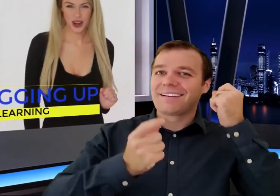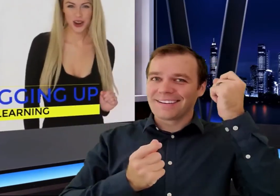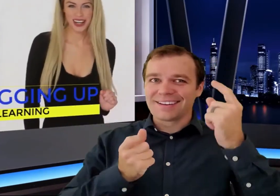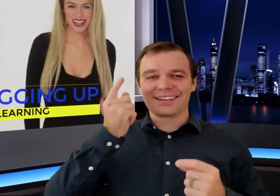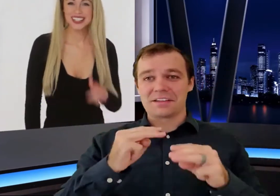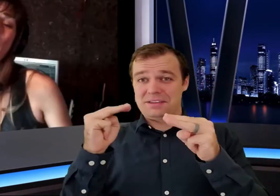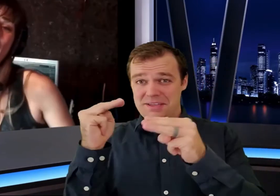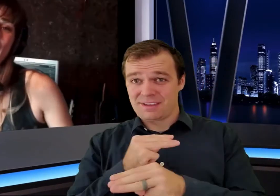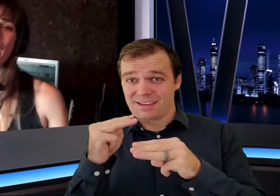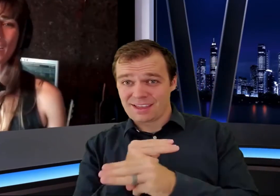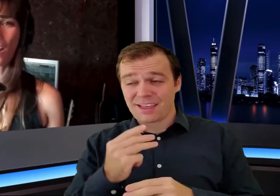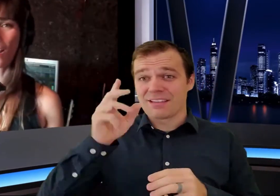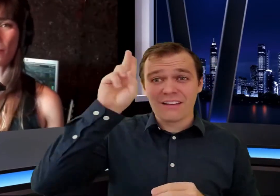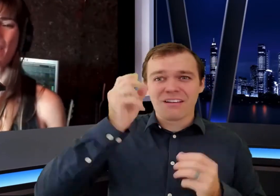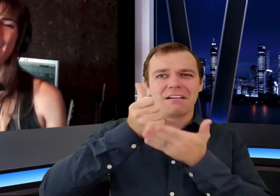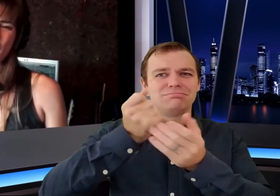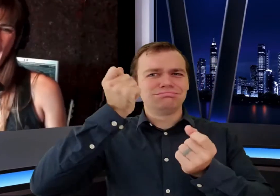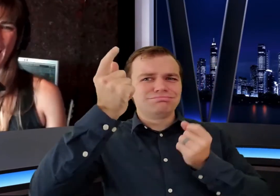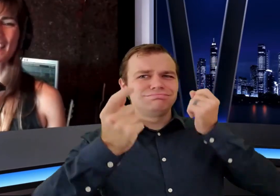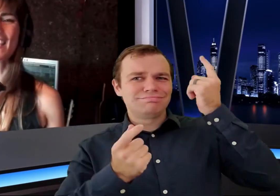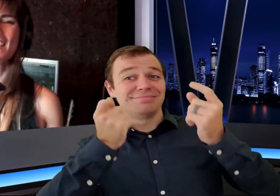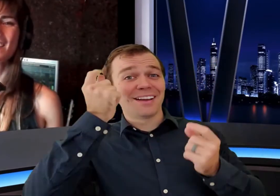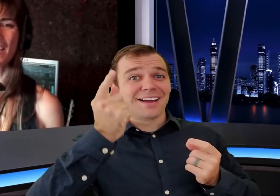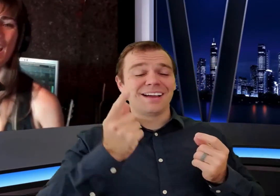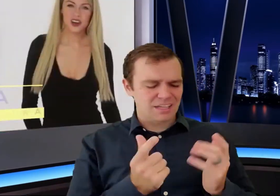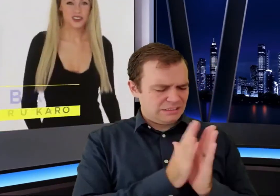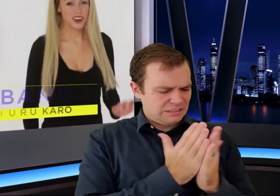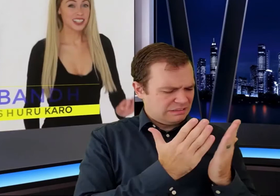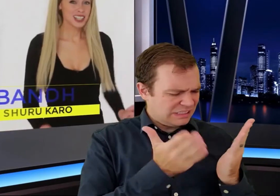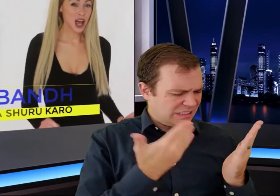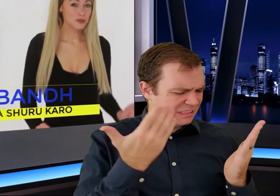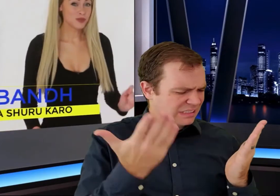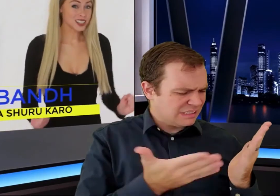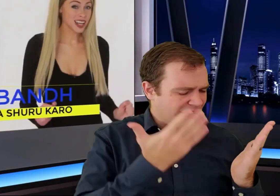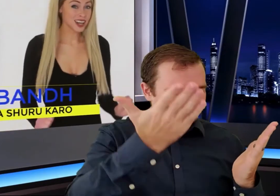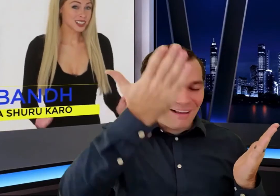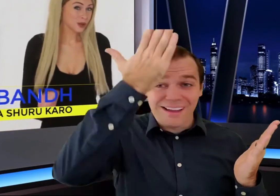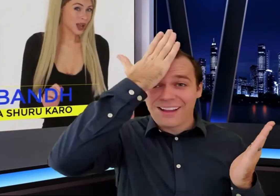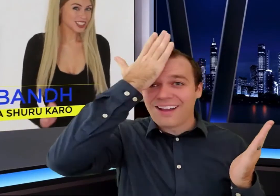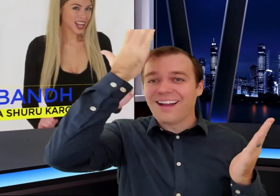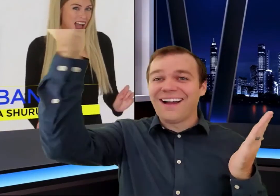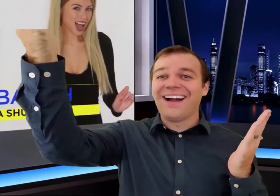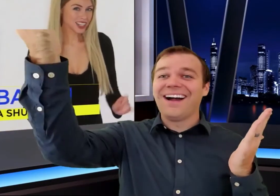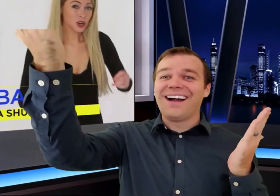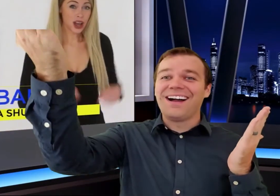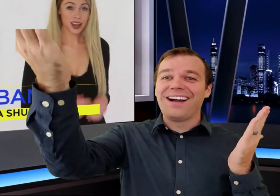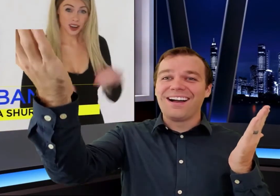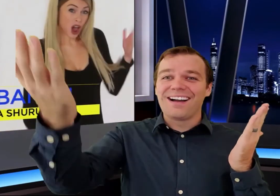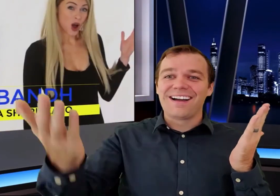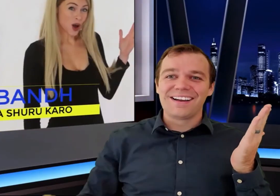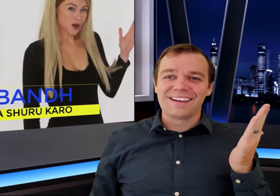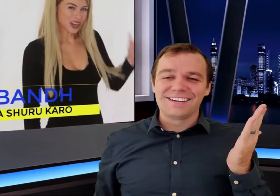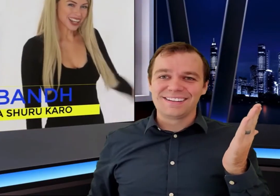start learning. Math Uncle makes math easy. रट्टा बंदा समझना